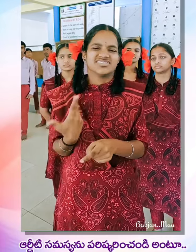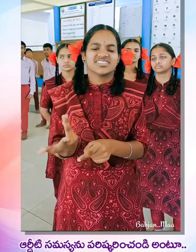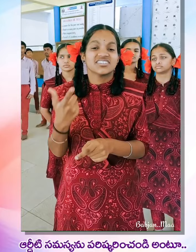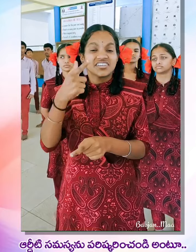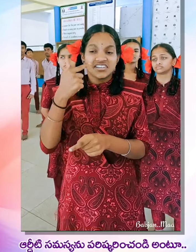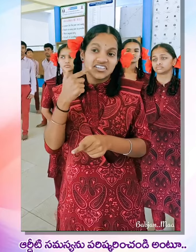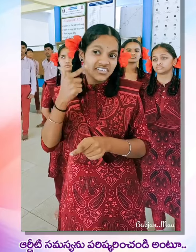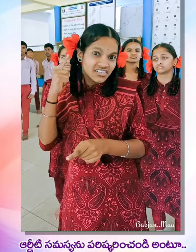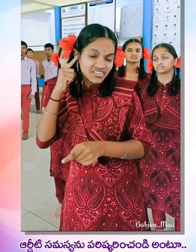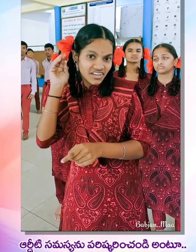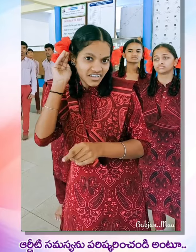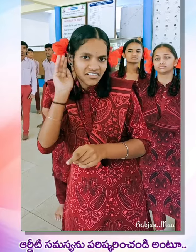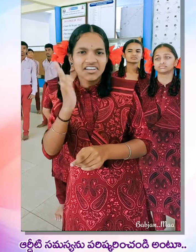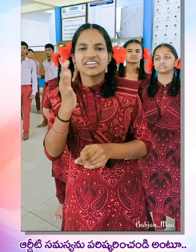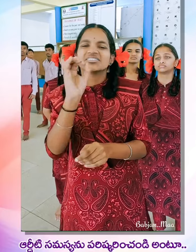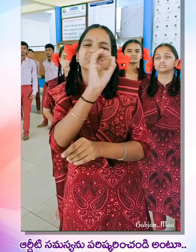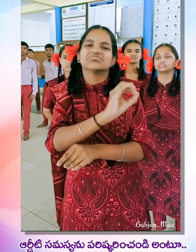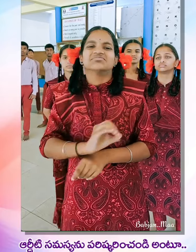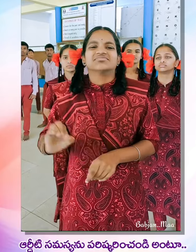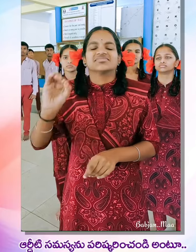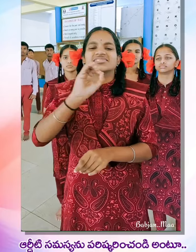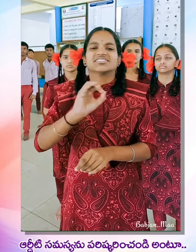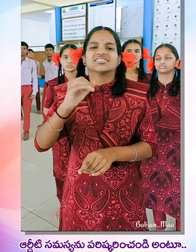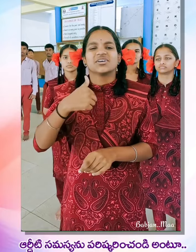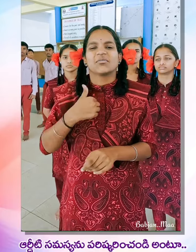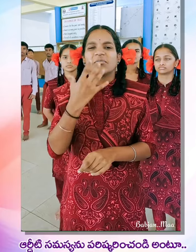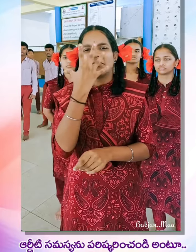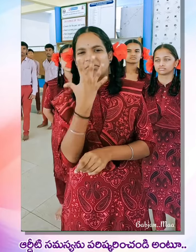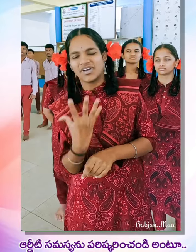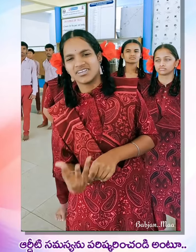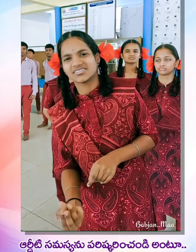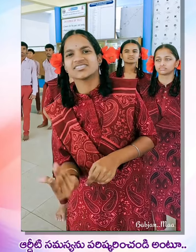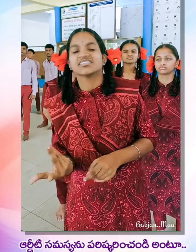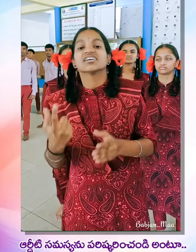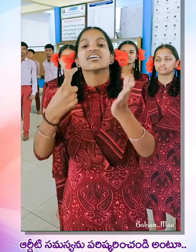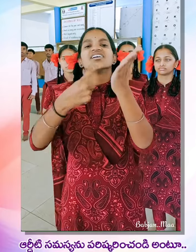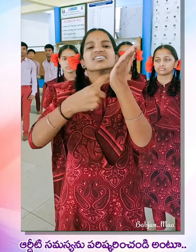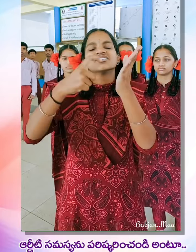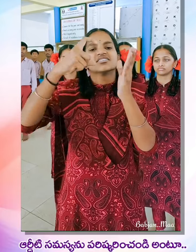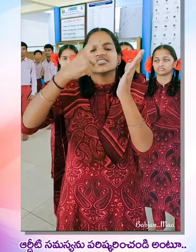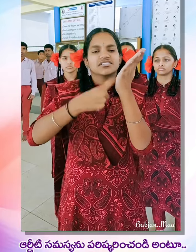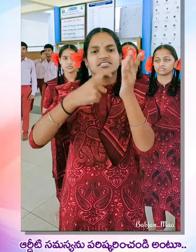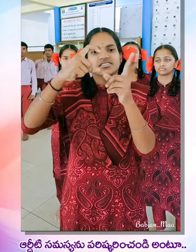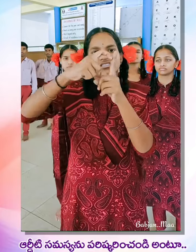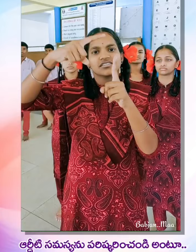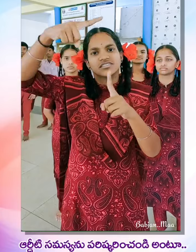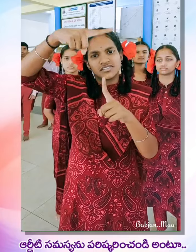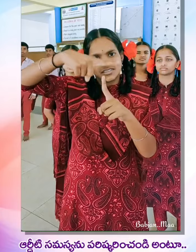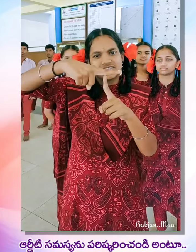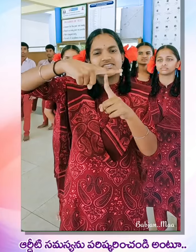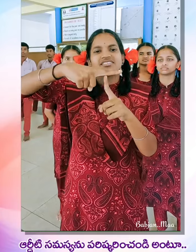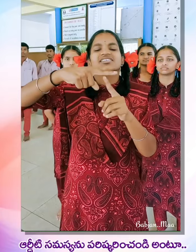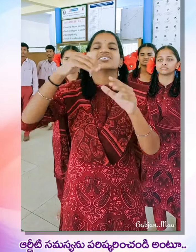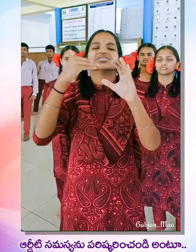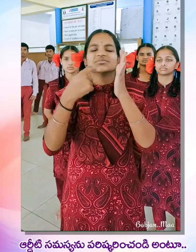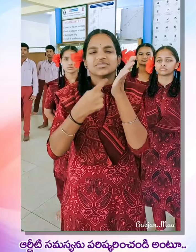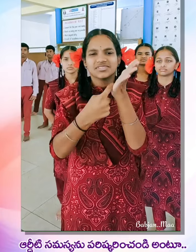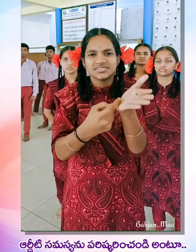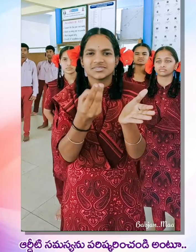మాట వినికిడి లోపమున్నా కూడా ఆర్డిటి సంస్థ వల్ల మేము చదువులో బాగా రాణిస్తున్నాము. మాలాంటి